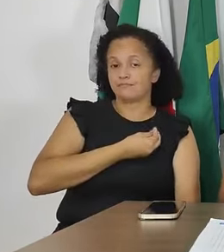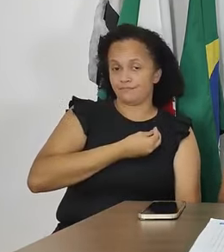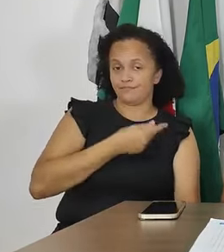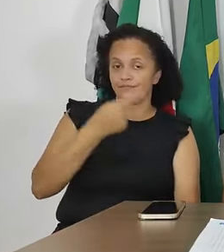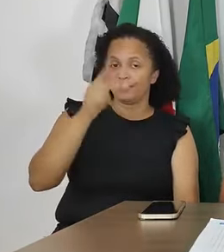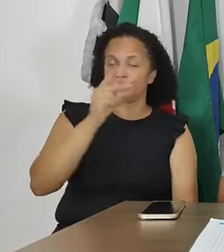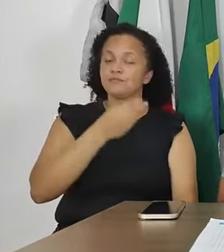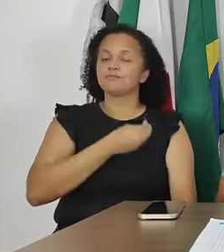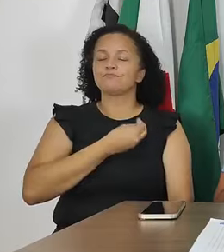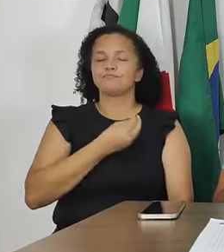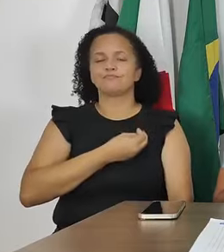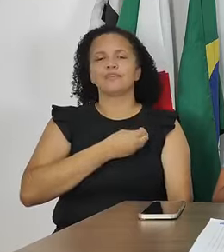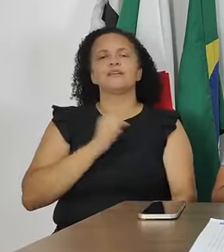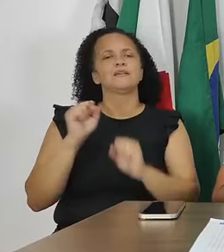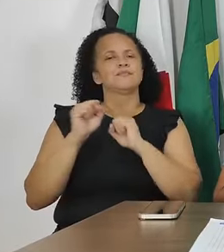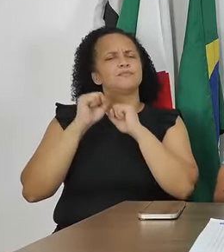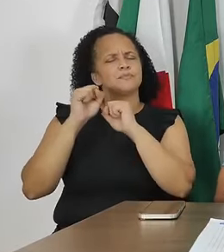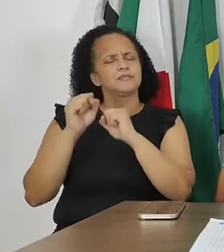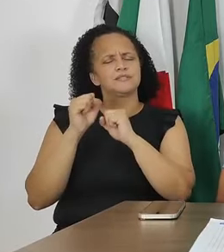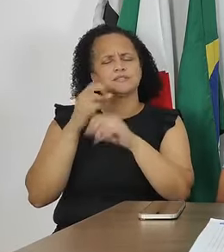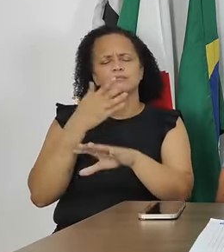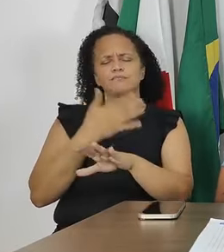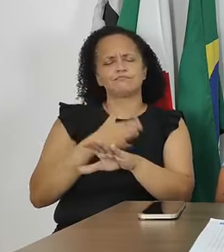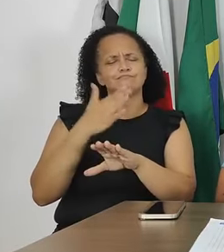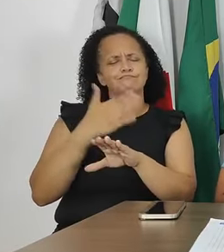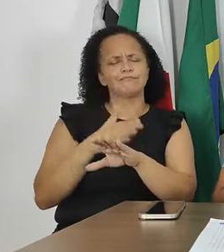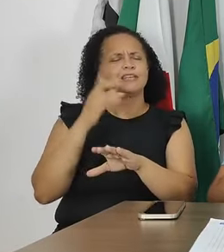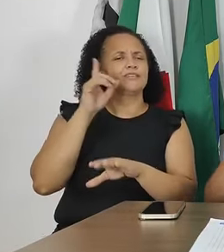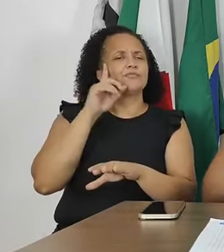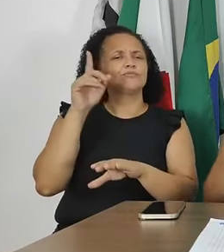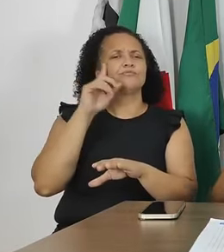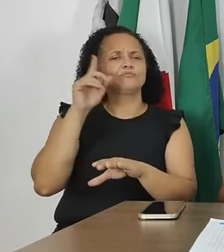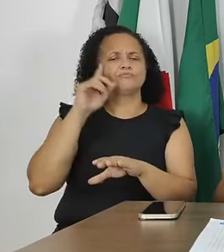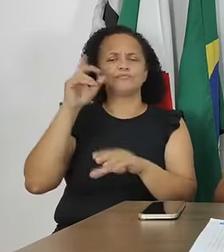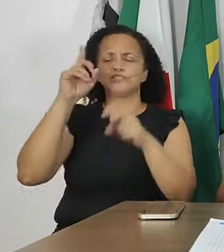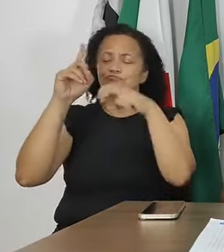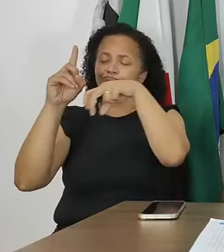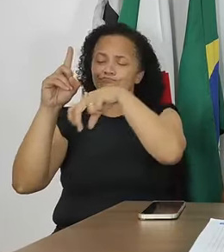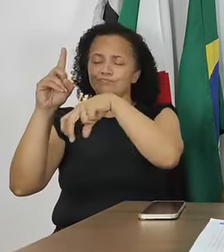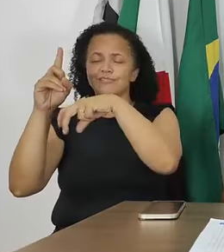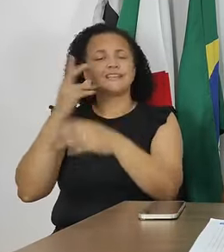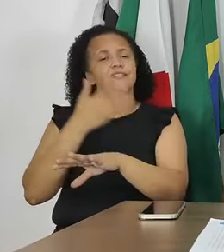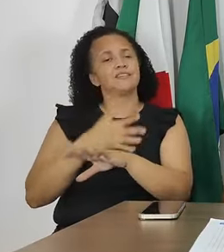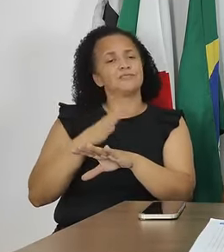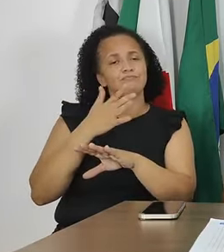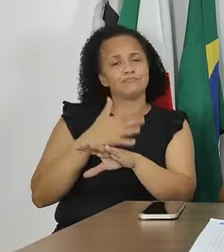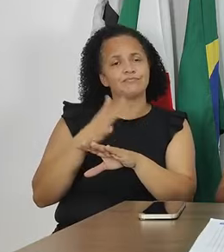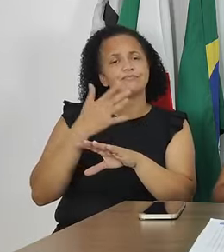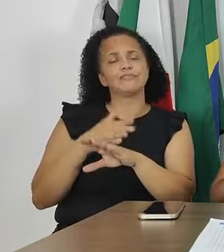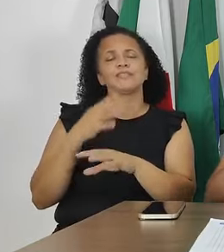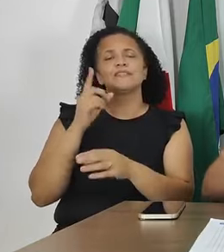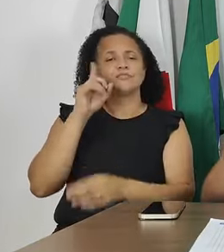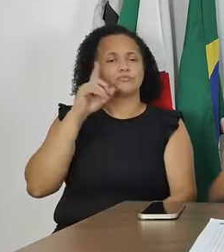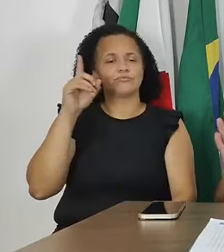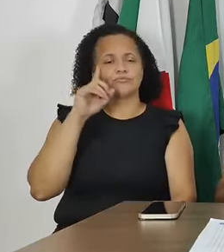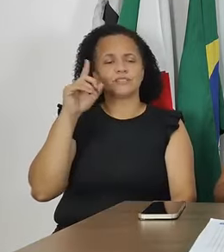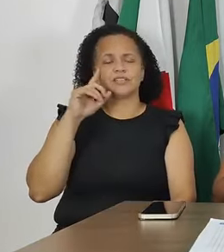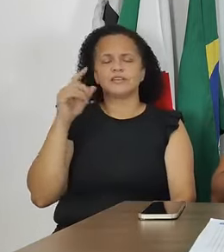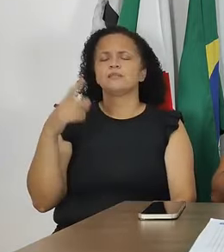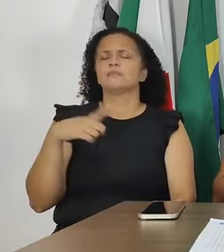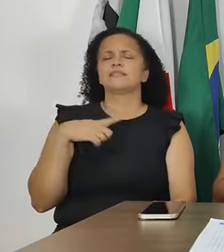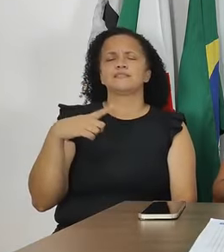praticar isso todos os dias, até que essas verdades sejam firmadas, edificadas nos nossos corações, e a gente não